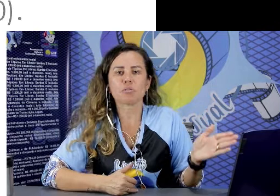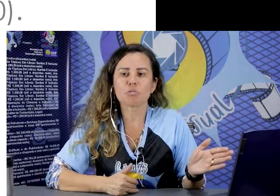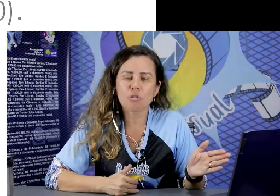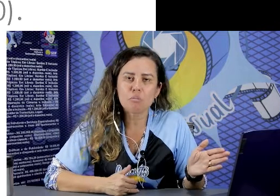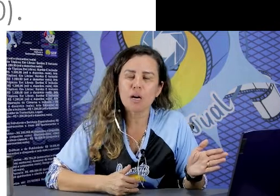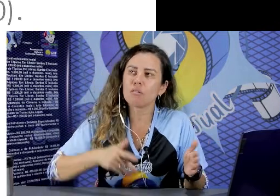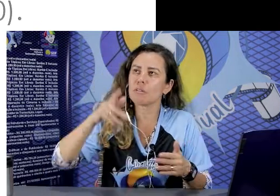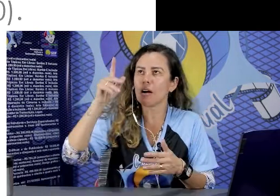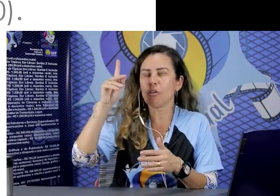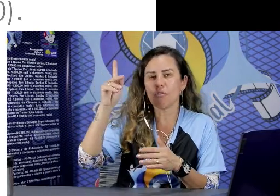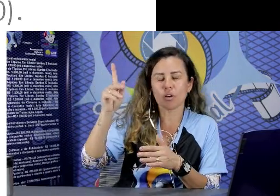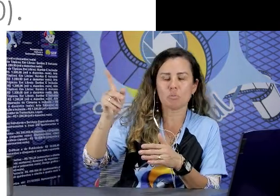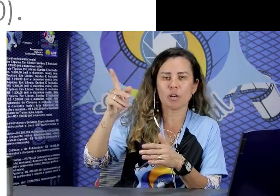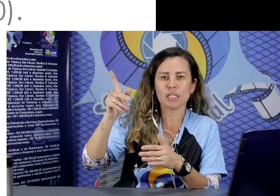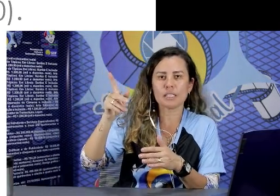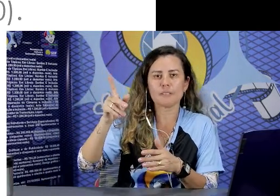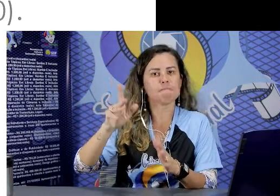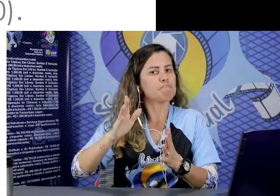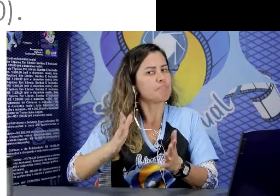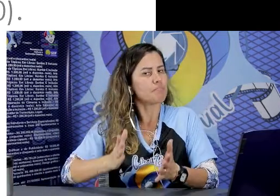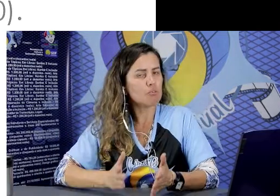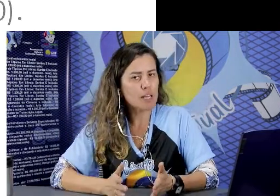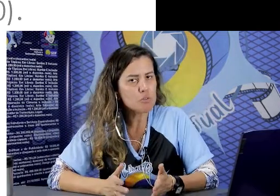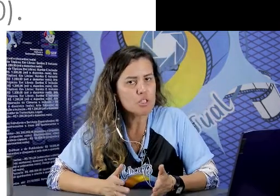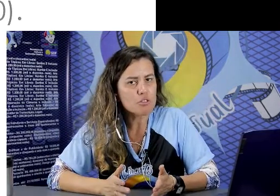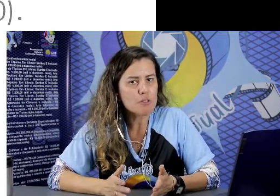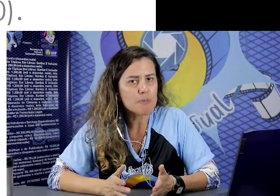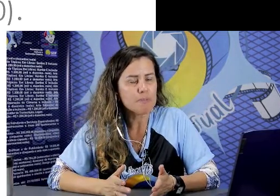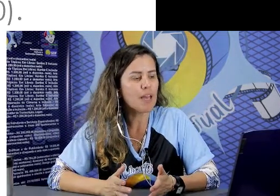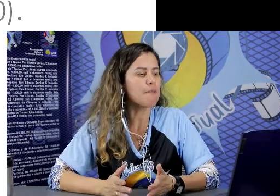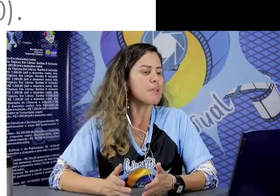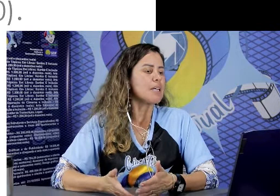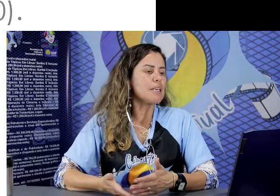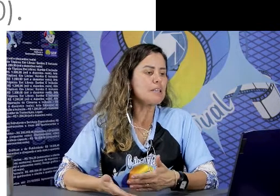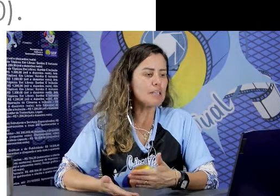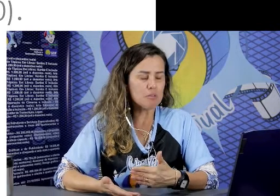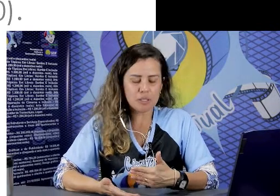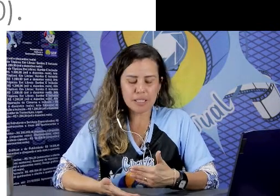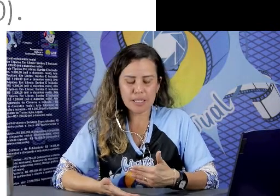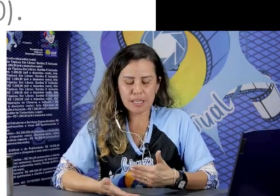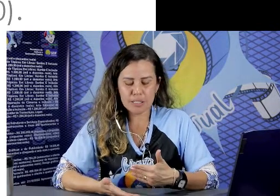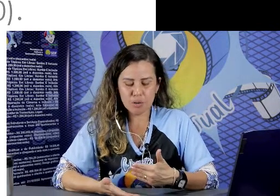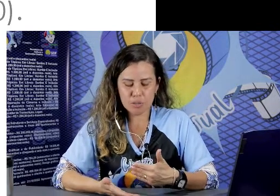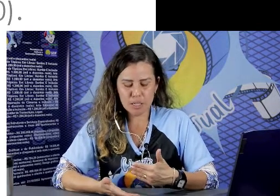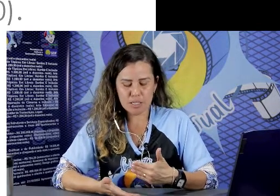seu irmão, a vovó que mora ali. Não temos isso, né? Então,